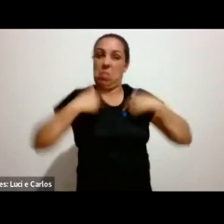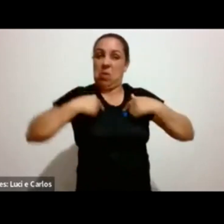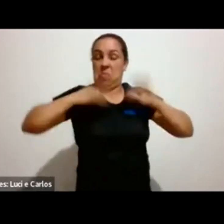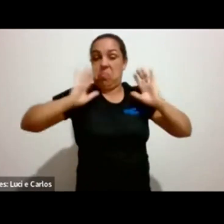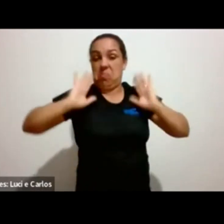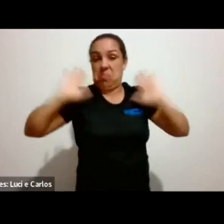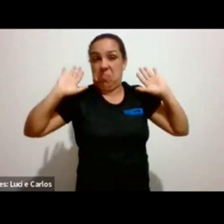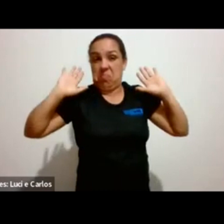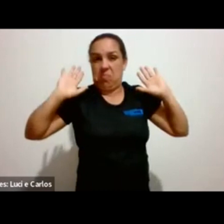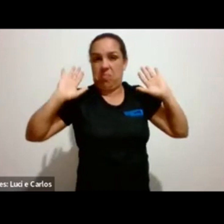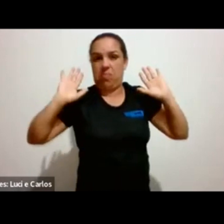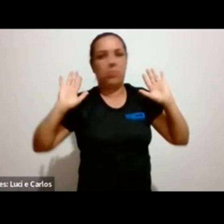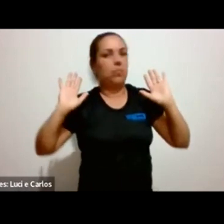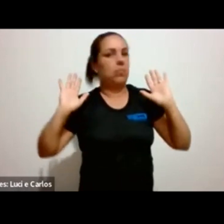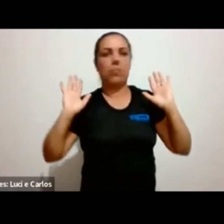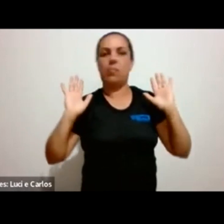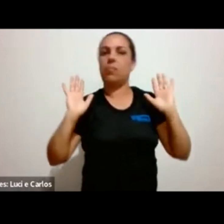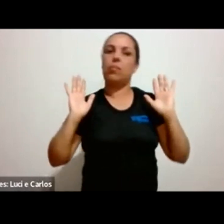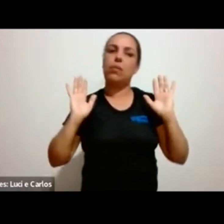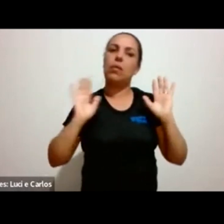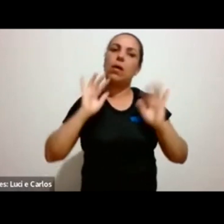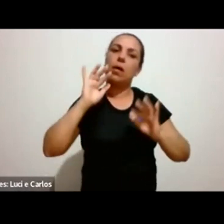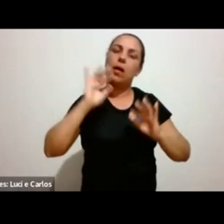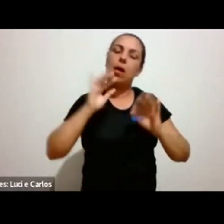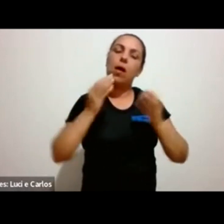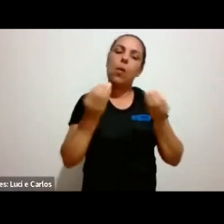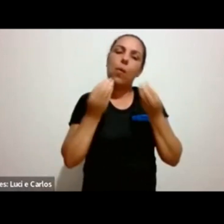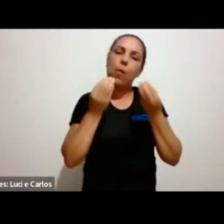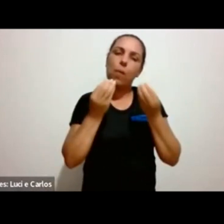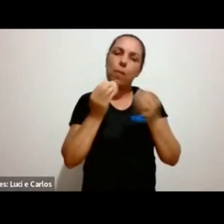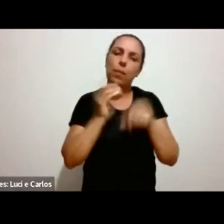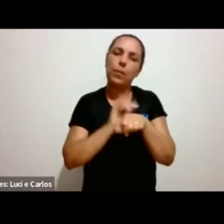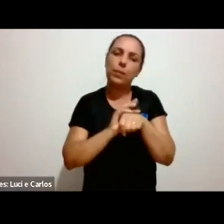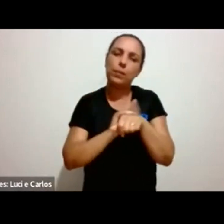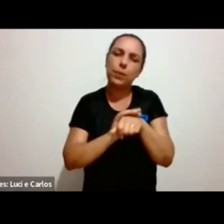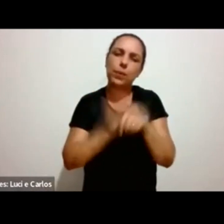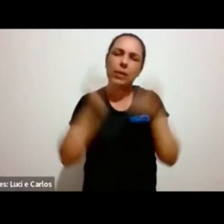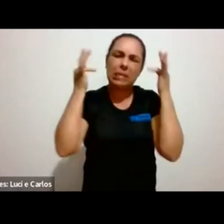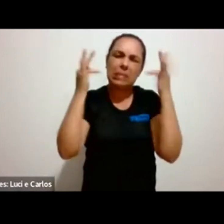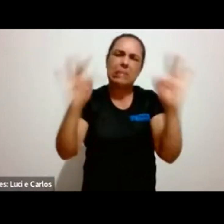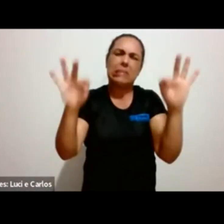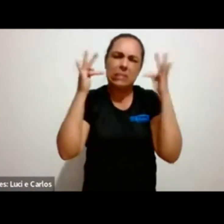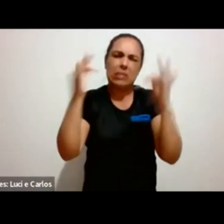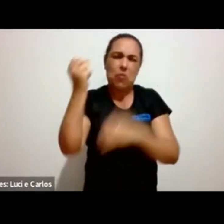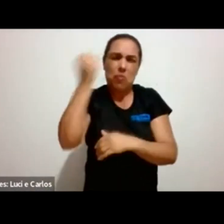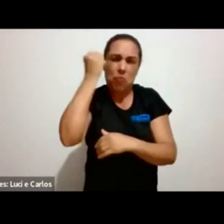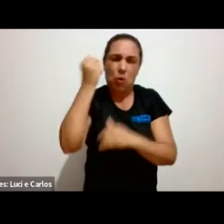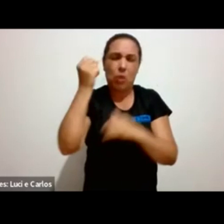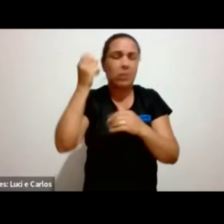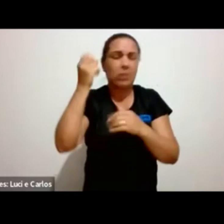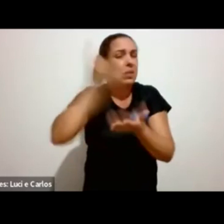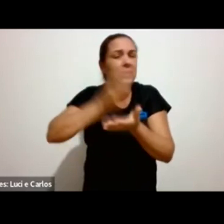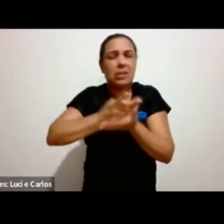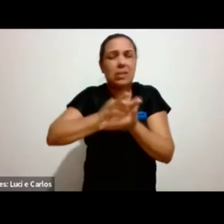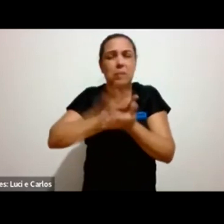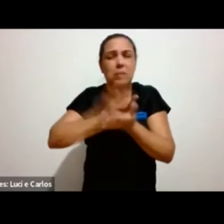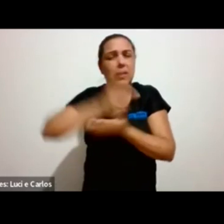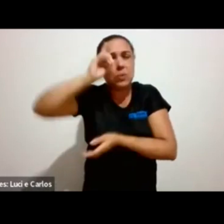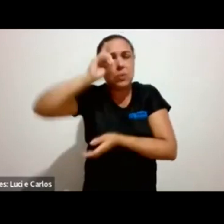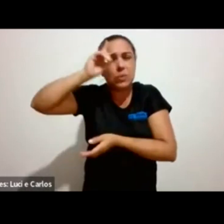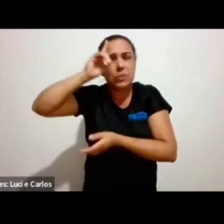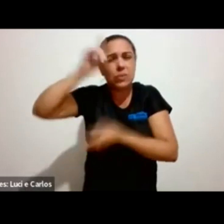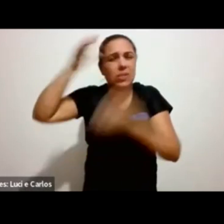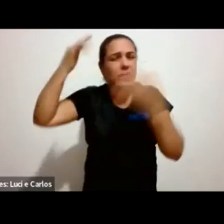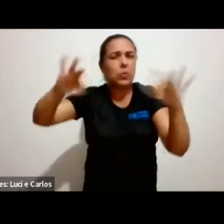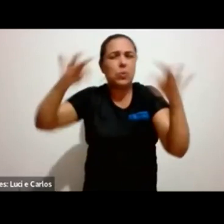a conviver. Gente, como conviver com uma dor constante? Você sobrevive, você não convive.